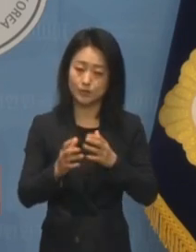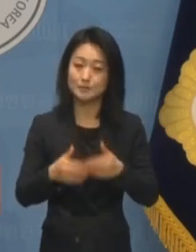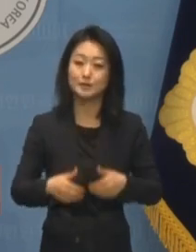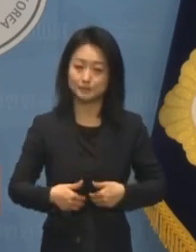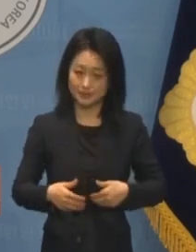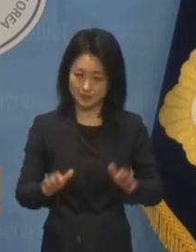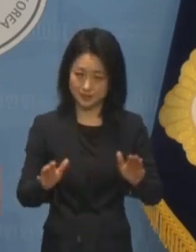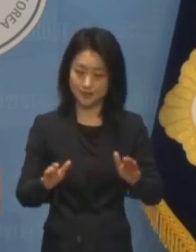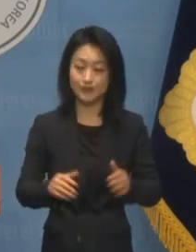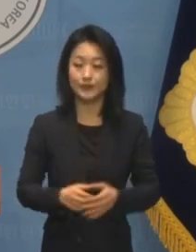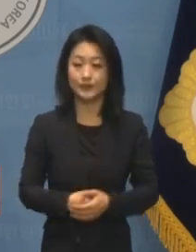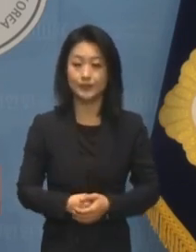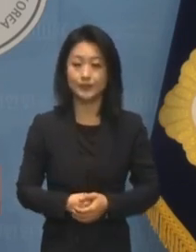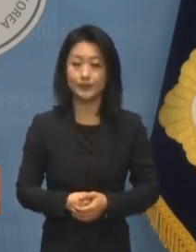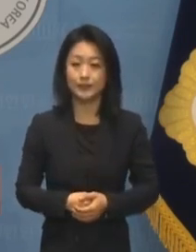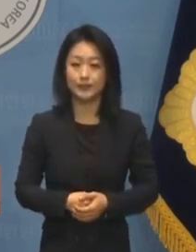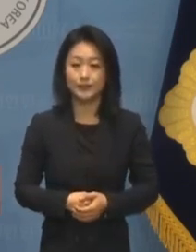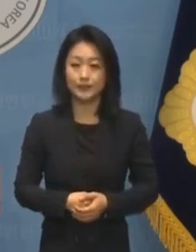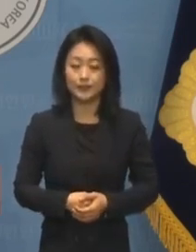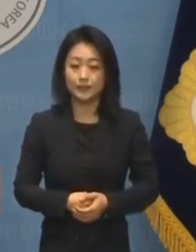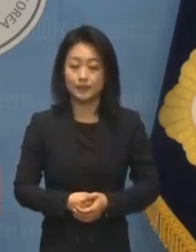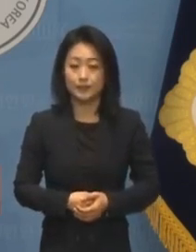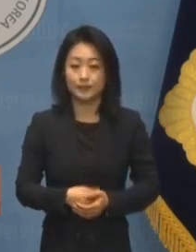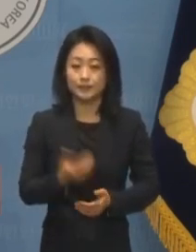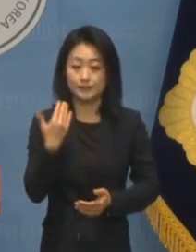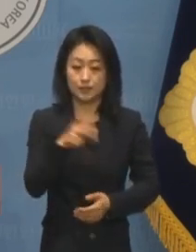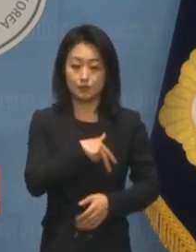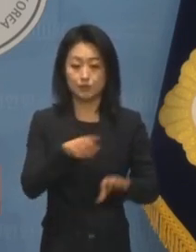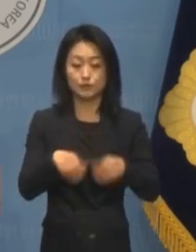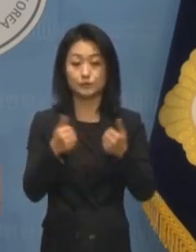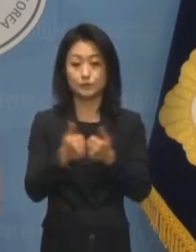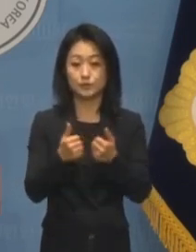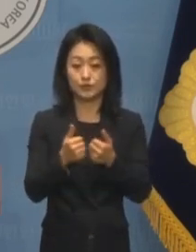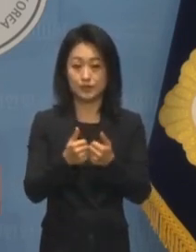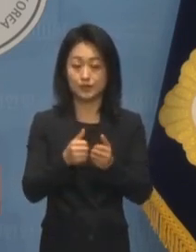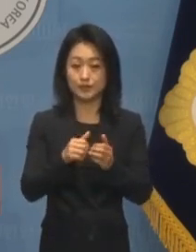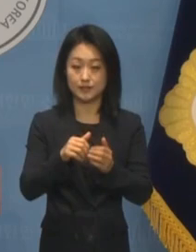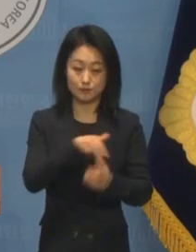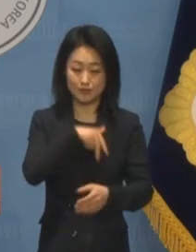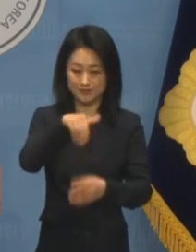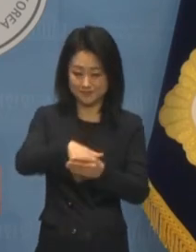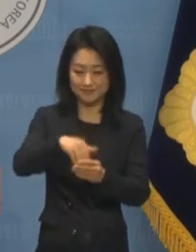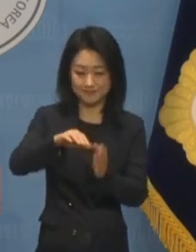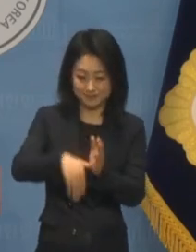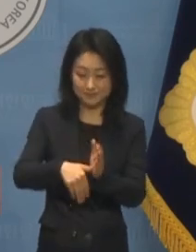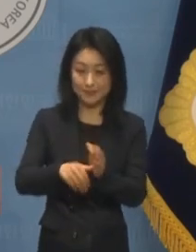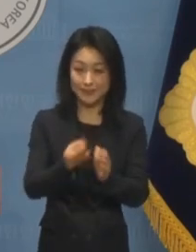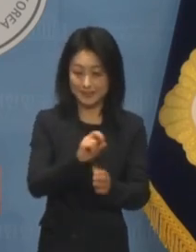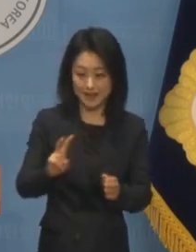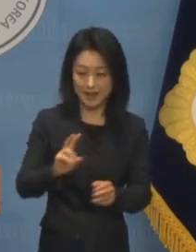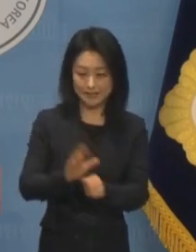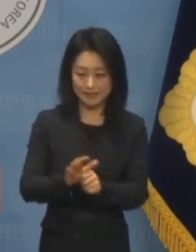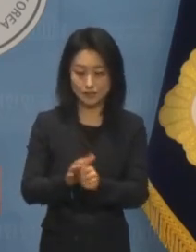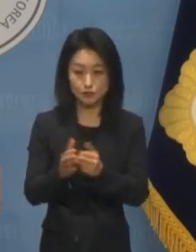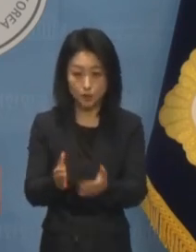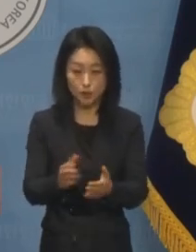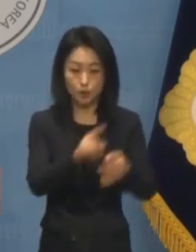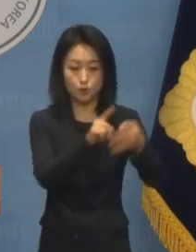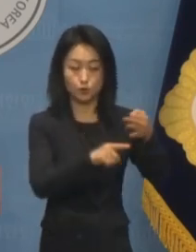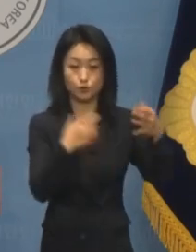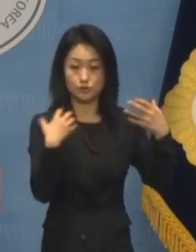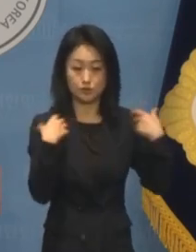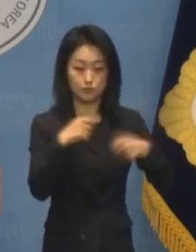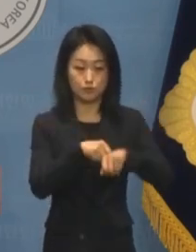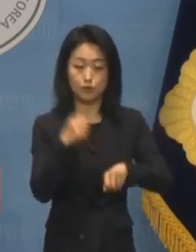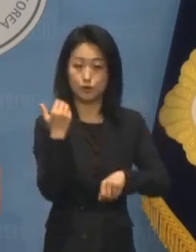필요하지도 않은 상황입니다. 지난 총선에서 야당의 압도적 지지를 보내며 윤석열 정권을